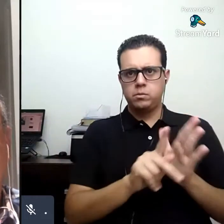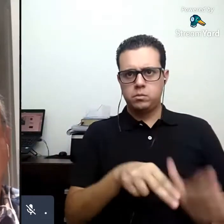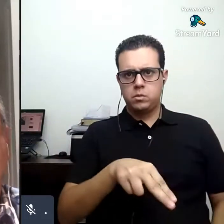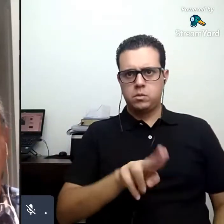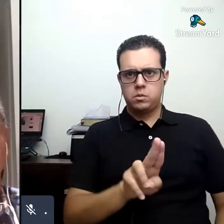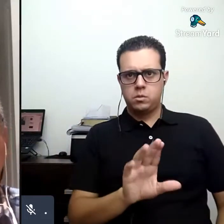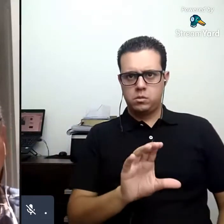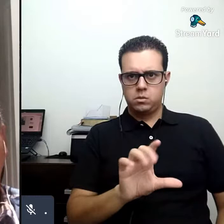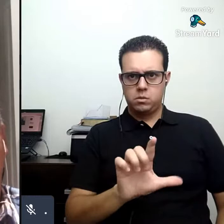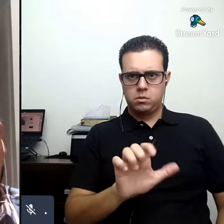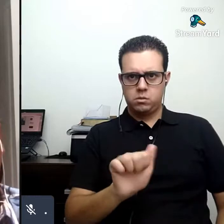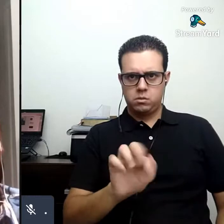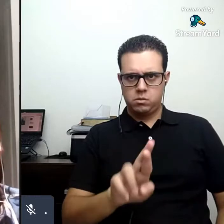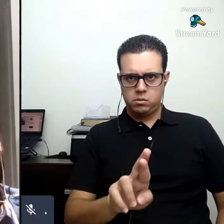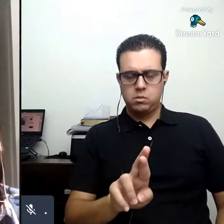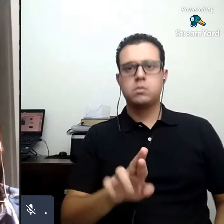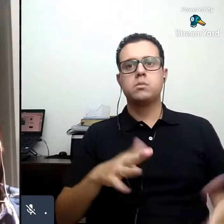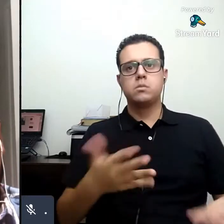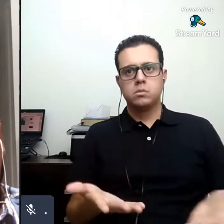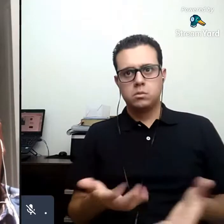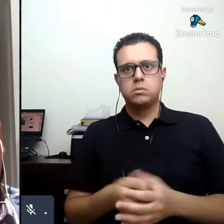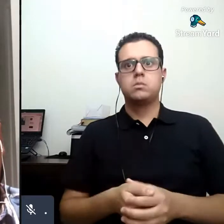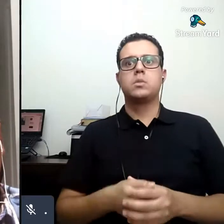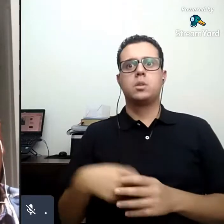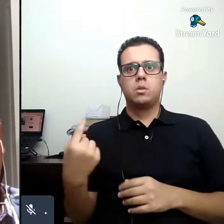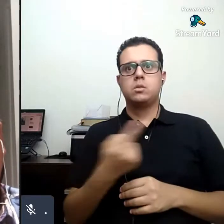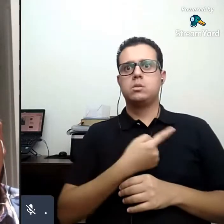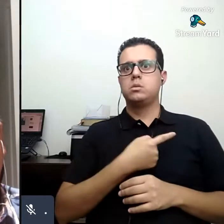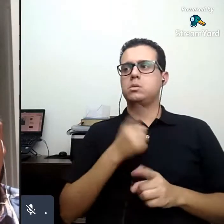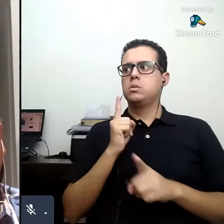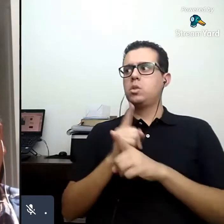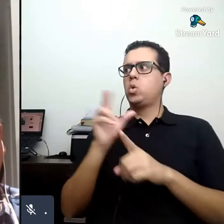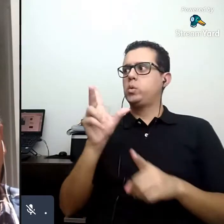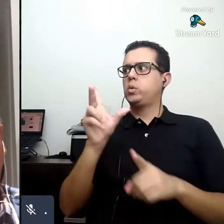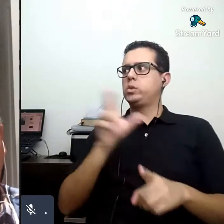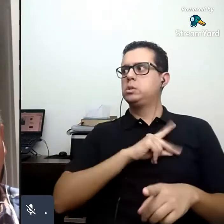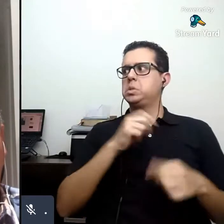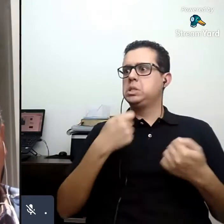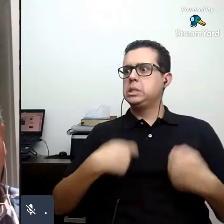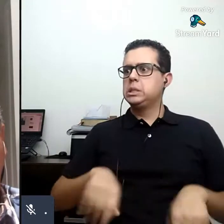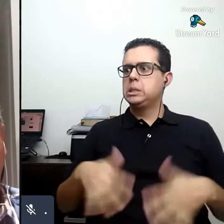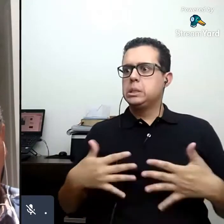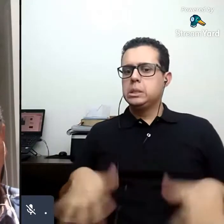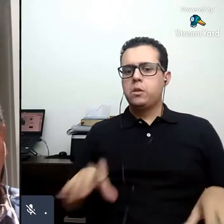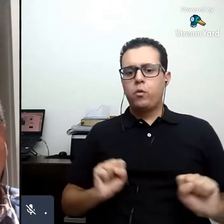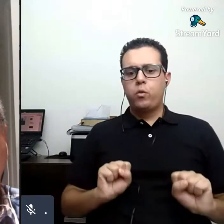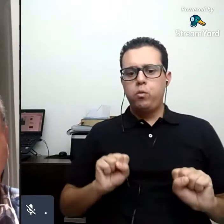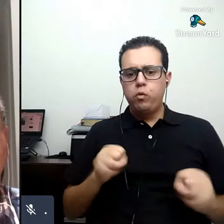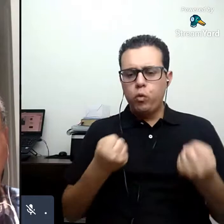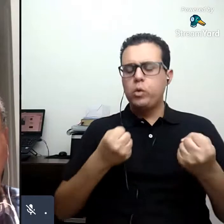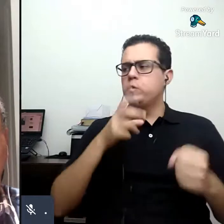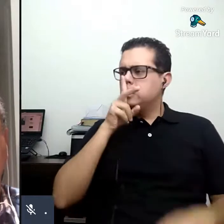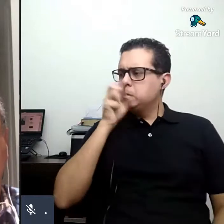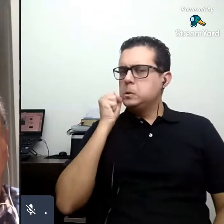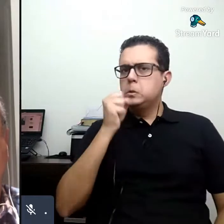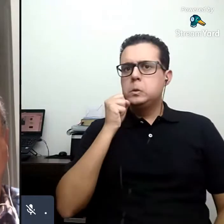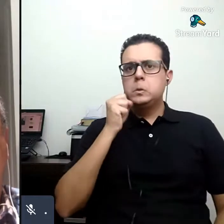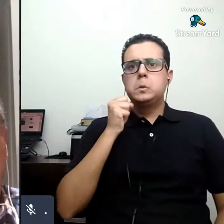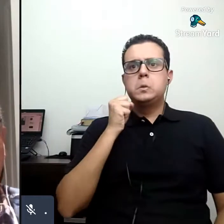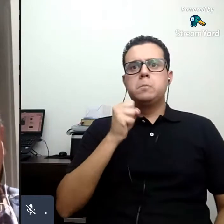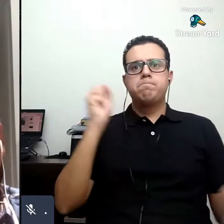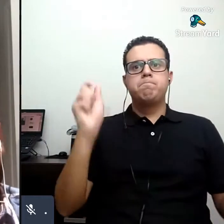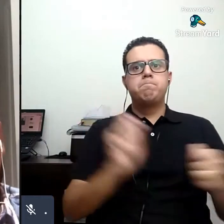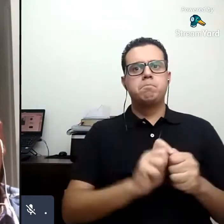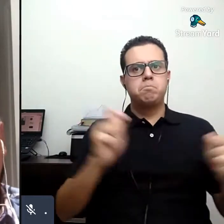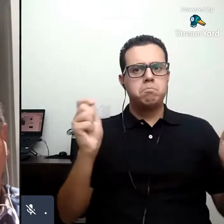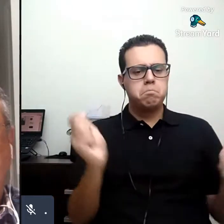uma força muito grande para poder fazer essa mudança de